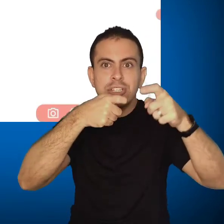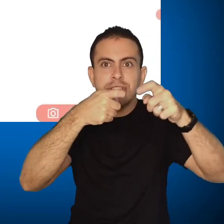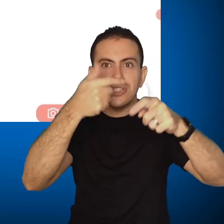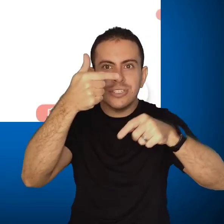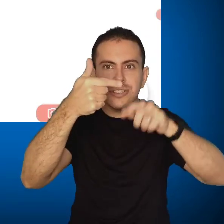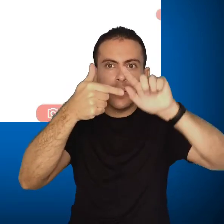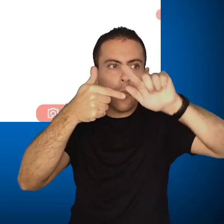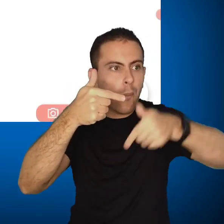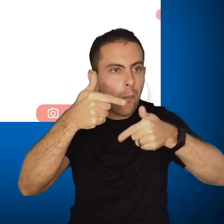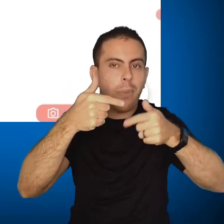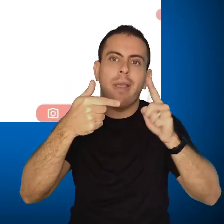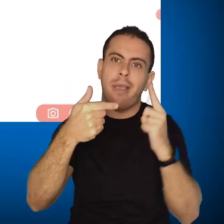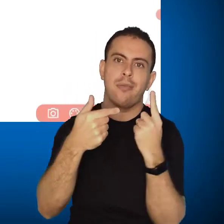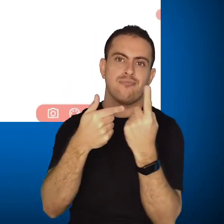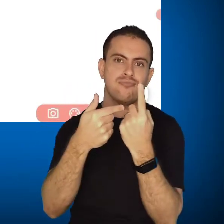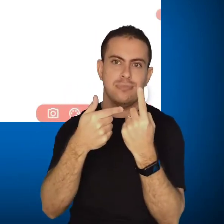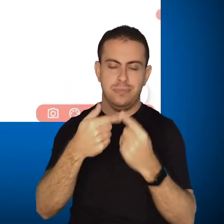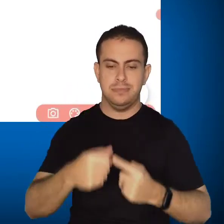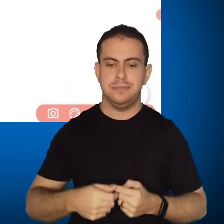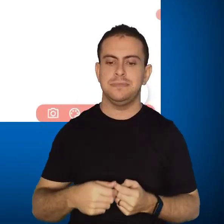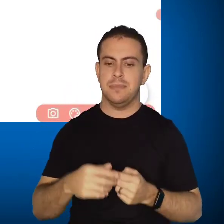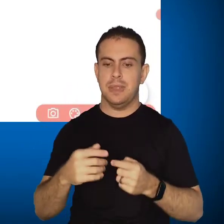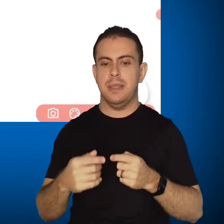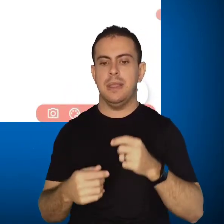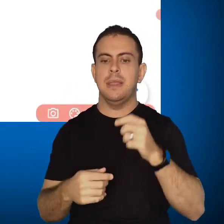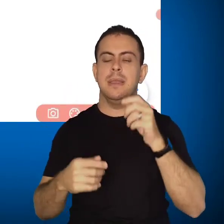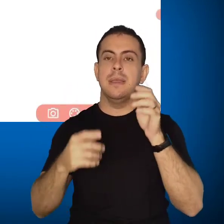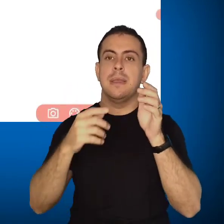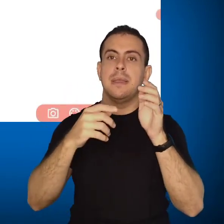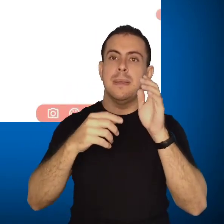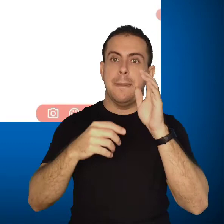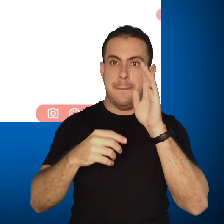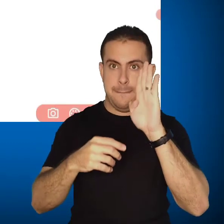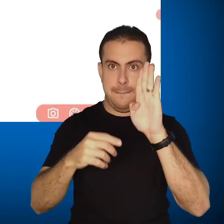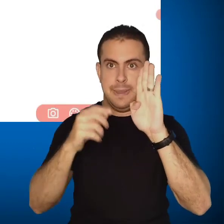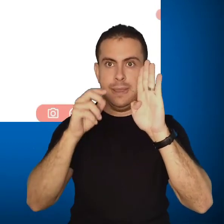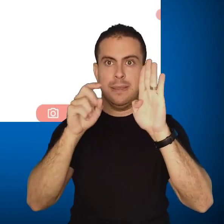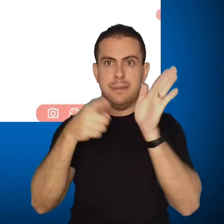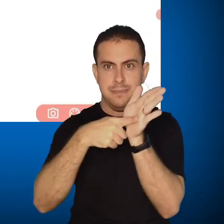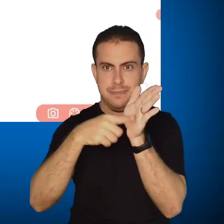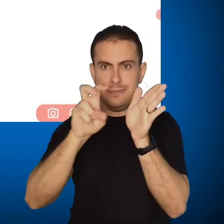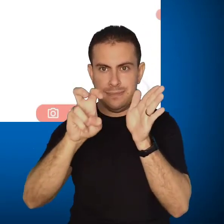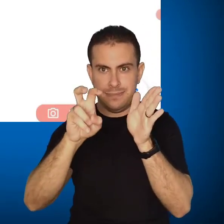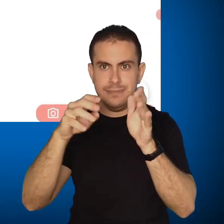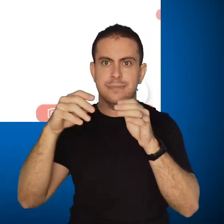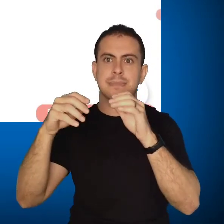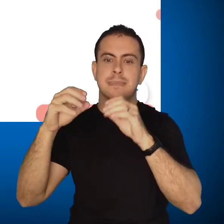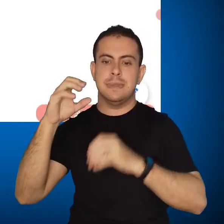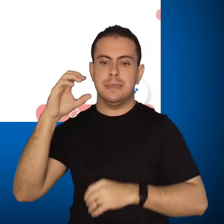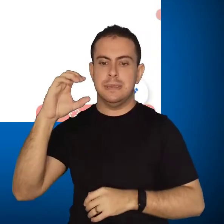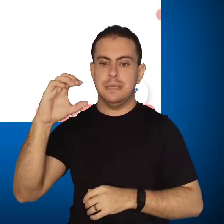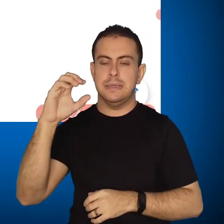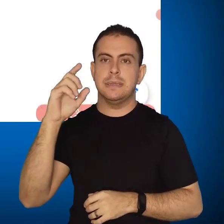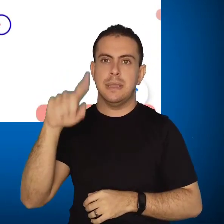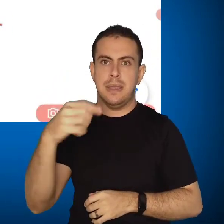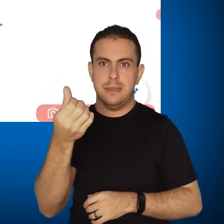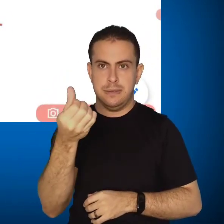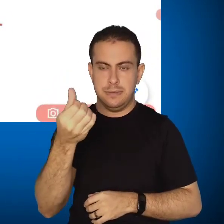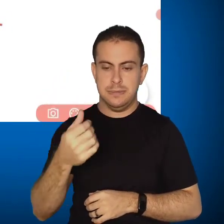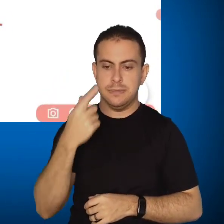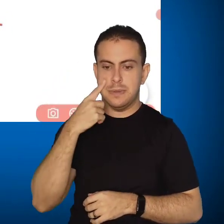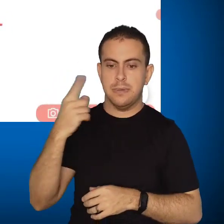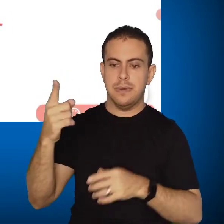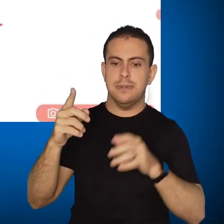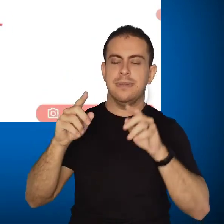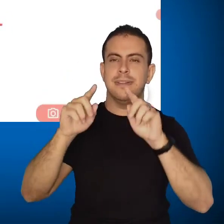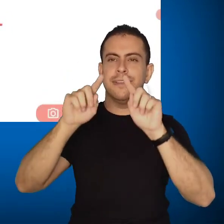aqui que o b é menos 5 e o c é 6. Vamos lá, b ao quadrado vai ficar o menos 5, né? Que é o b aí no caso, coeficiente de x ao quadrado. Estou